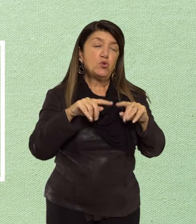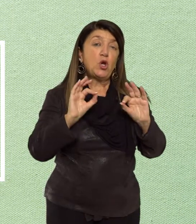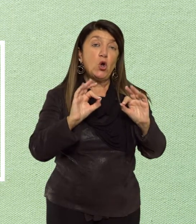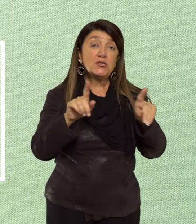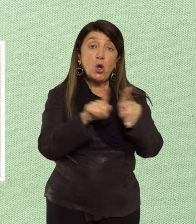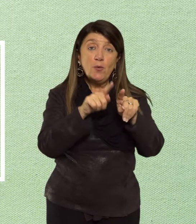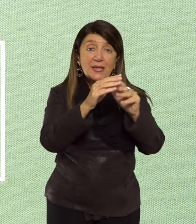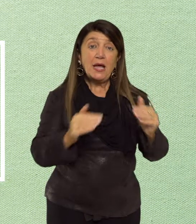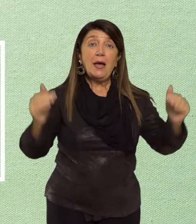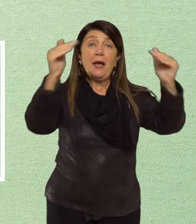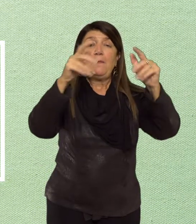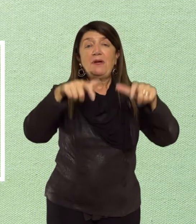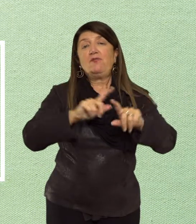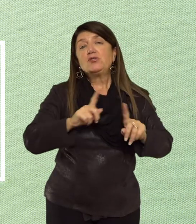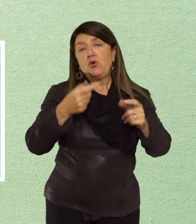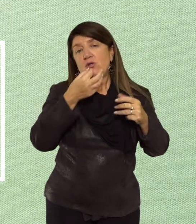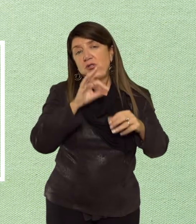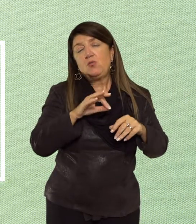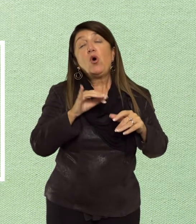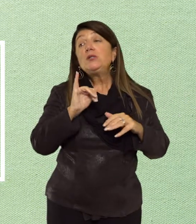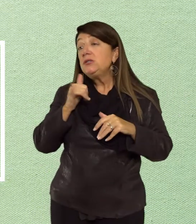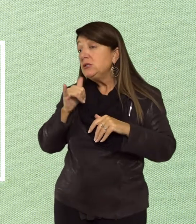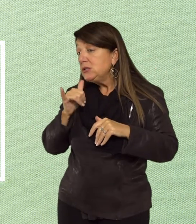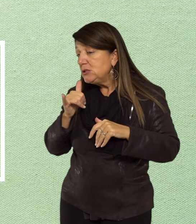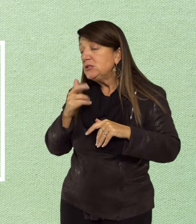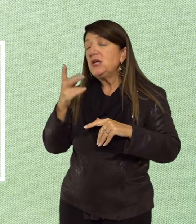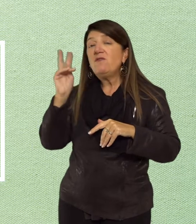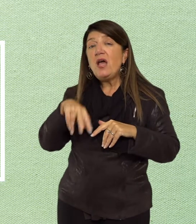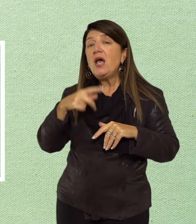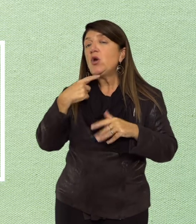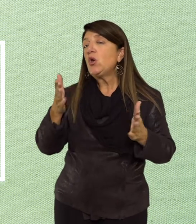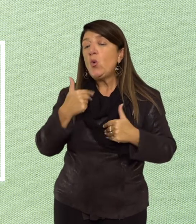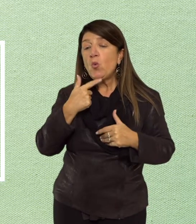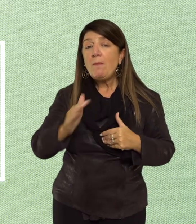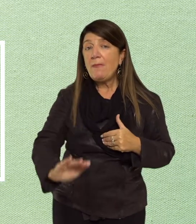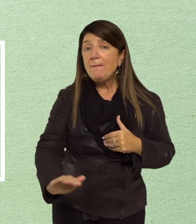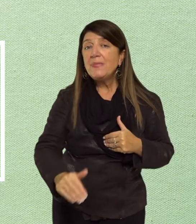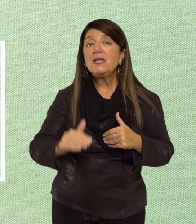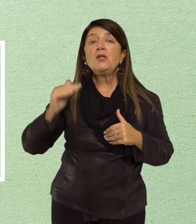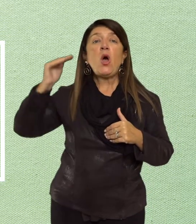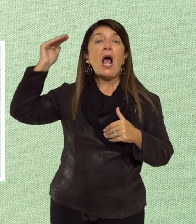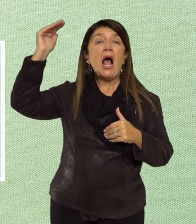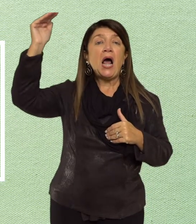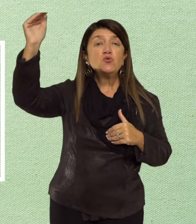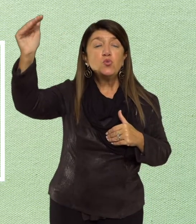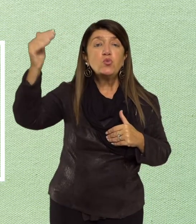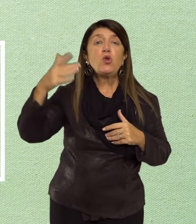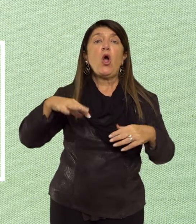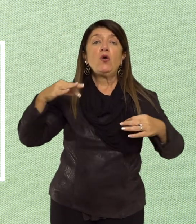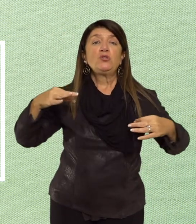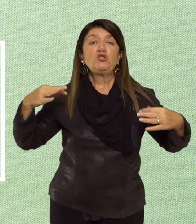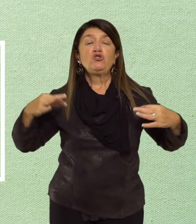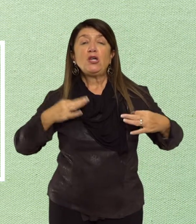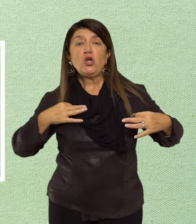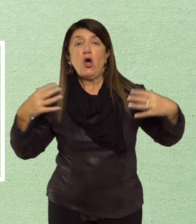Assolutamente raggiungendo. sì, lo sport è fondamentale per chiunque, dal bambino che serve per crescere, all'adulto che magari incomincia a avere qualche dolore, all'anziano